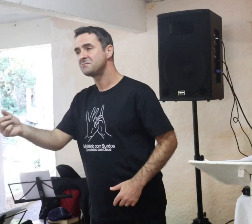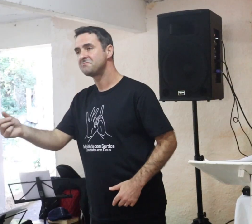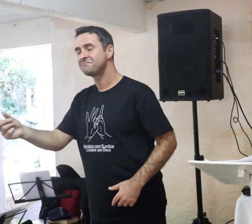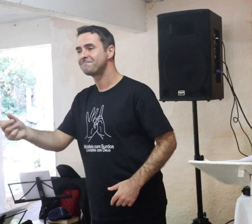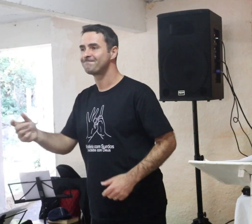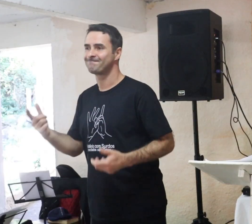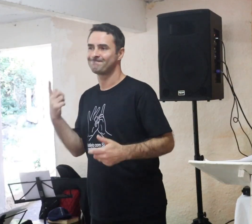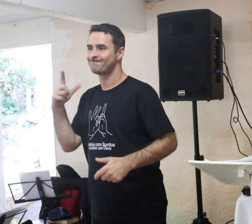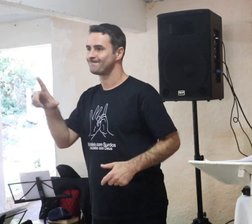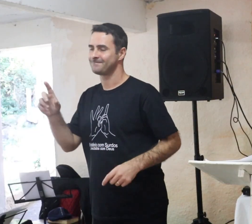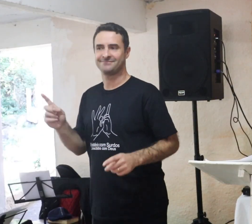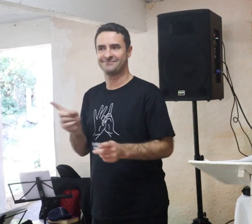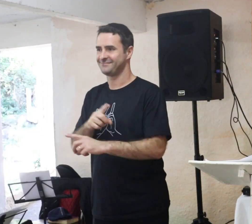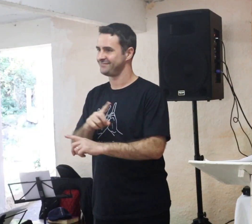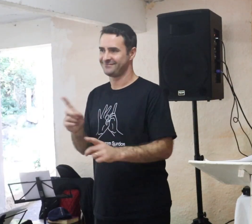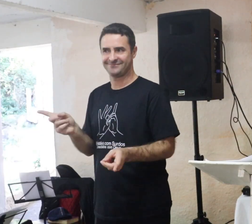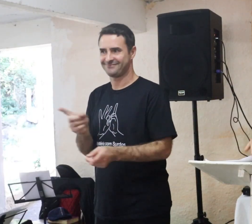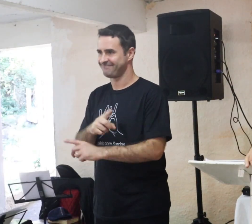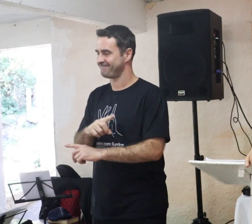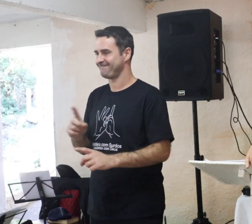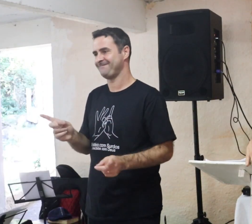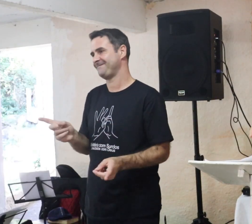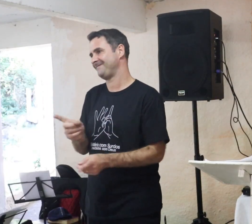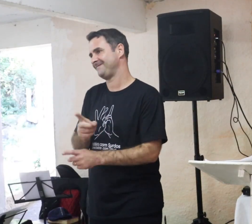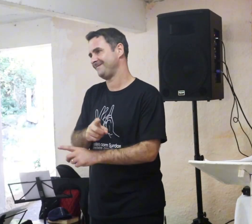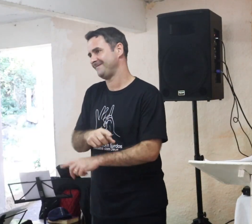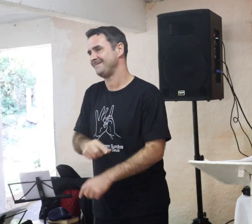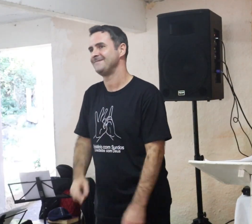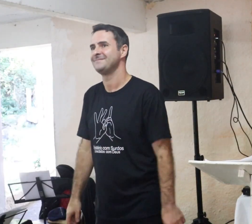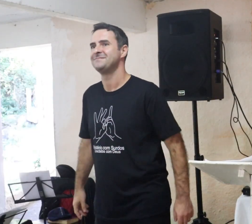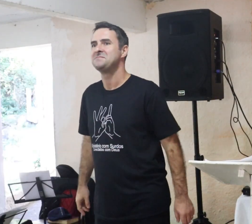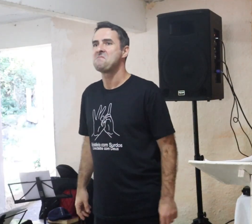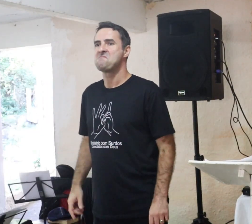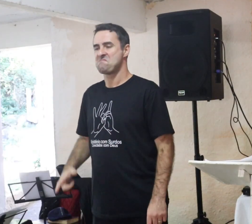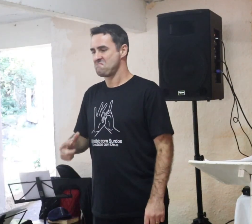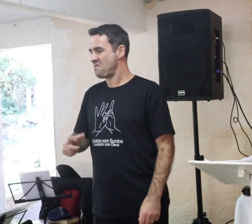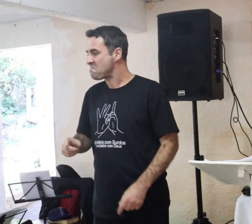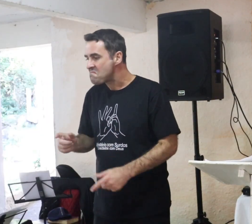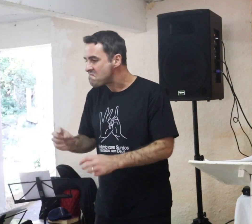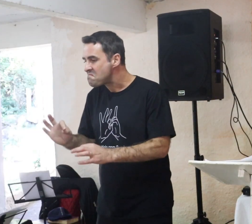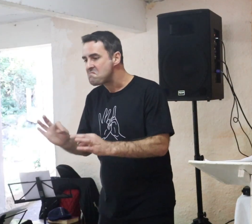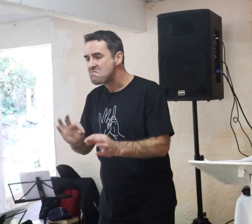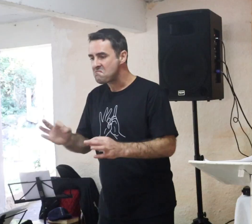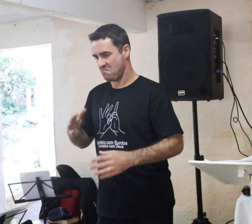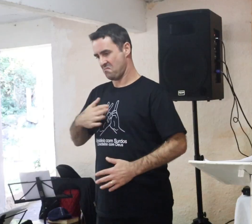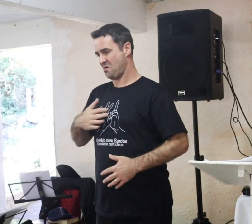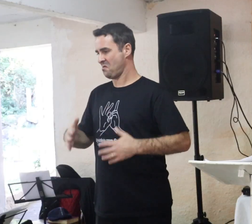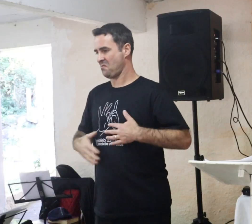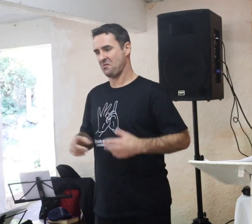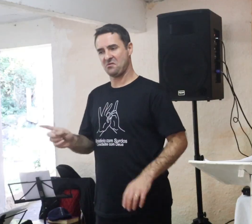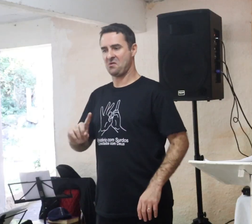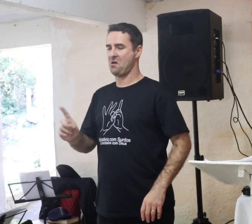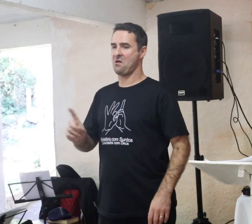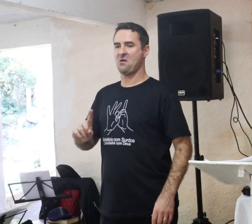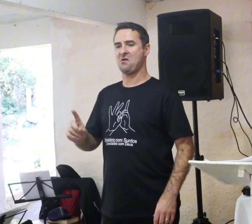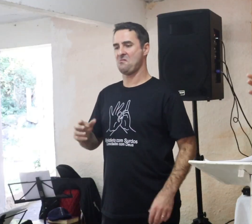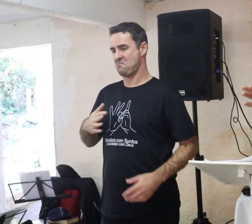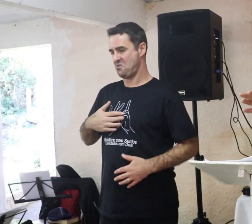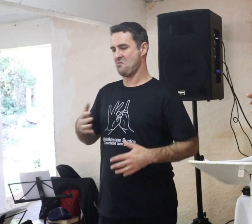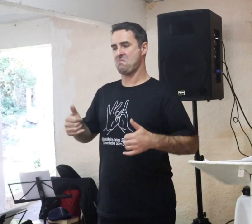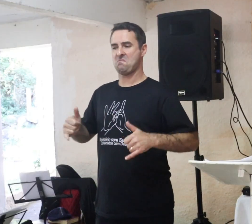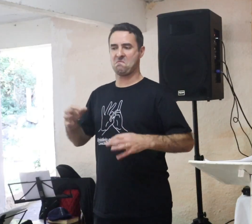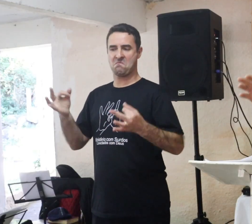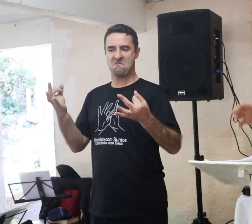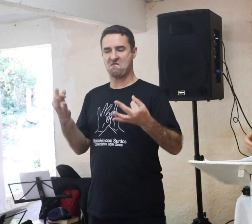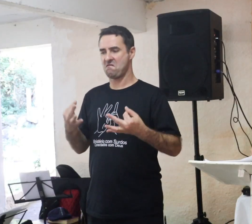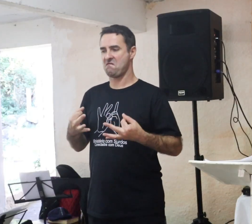isso é uma luta, assim, inglória, né? Você tentar falar, não, mas o meu corpo não. O meu não vai.